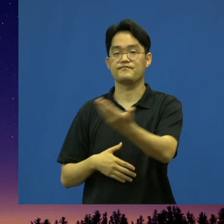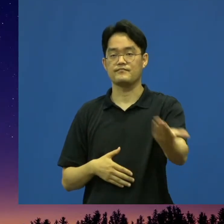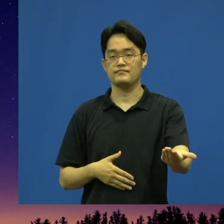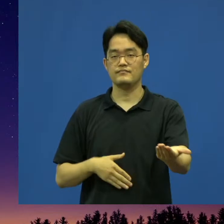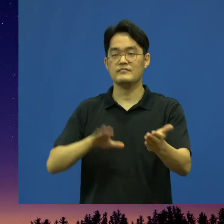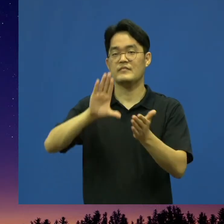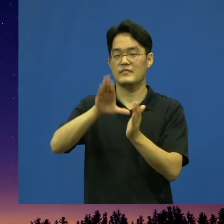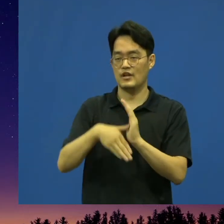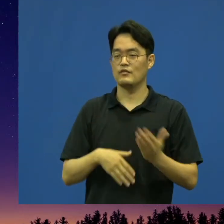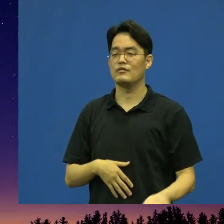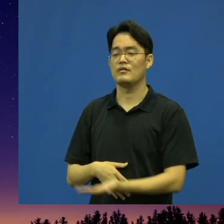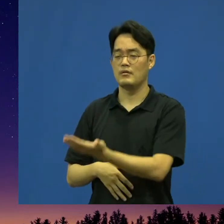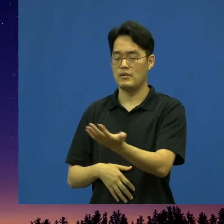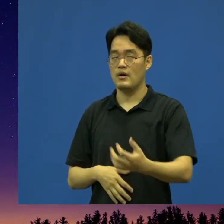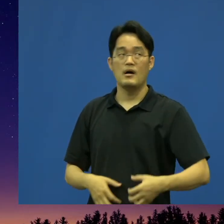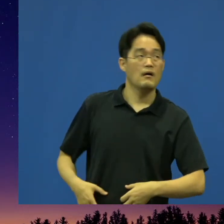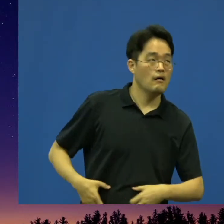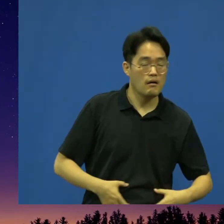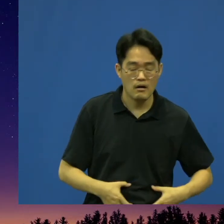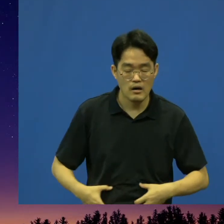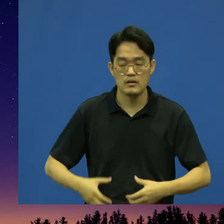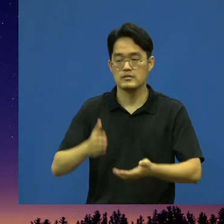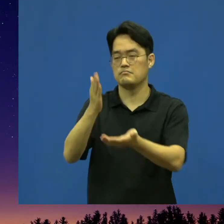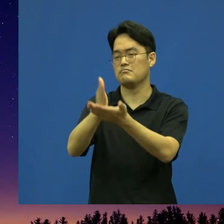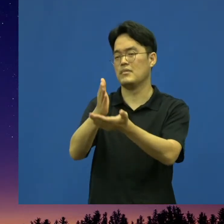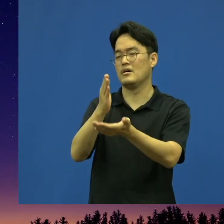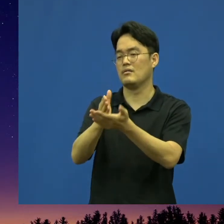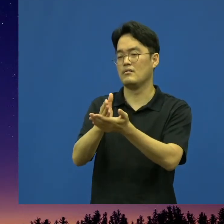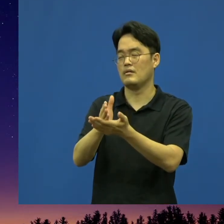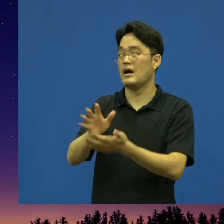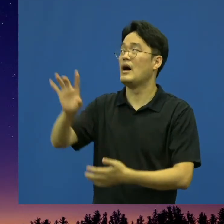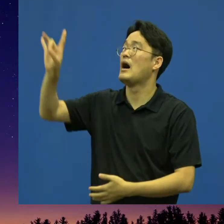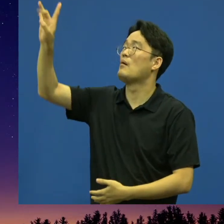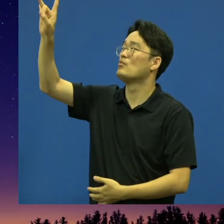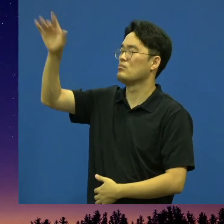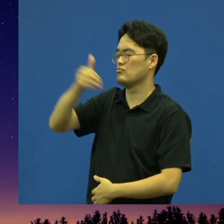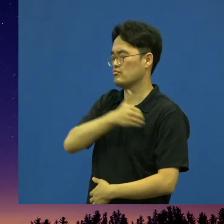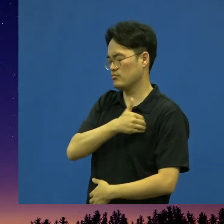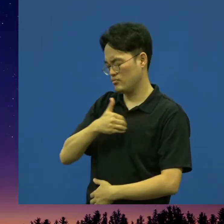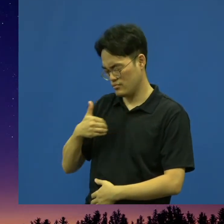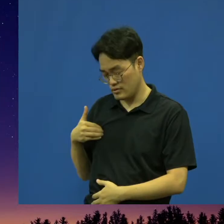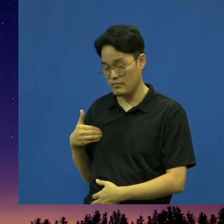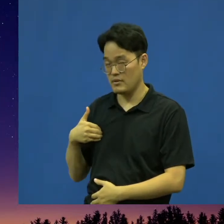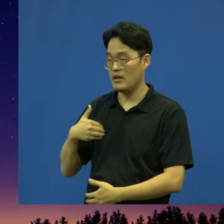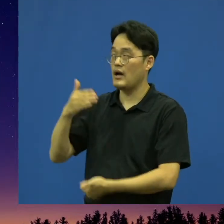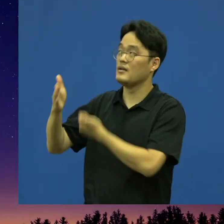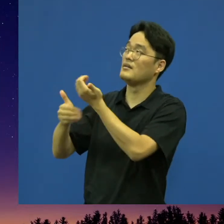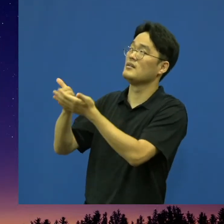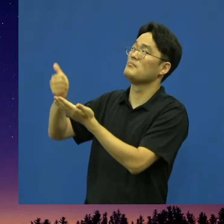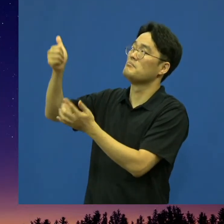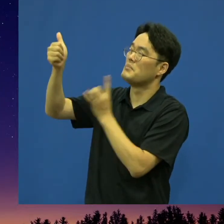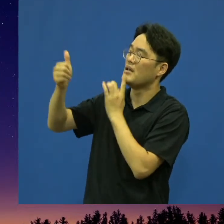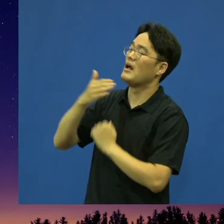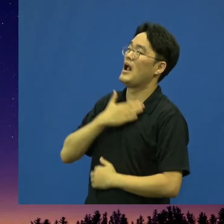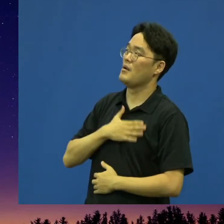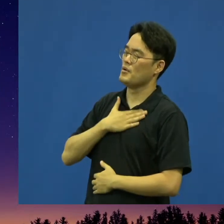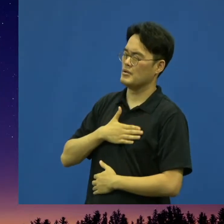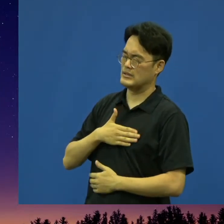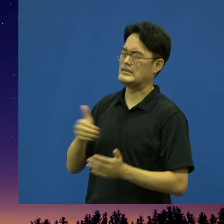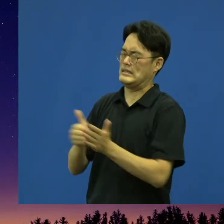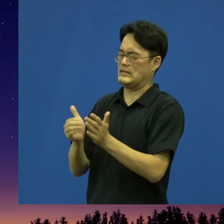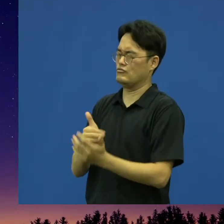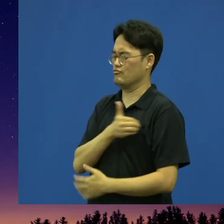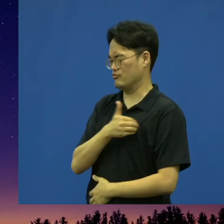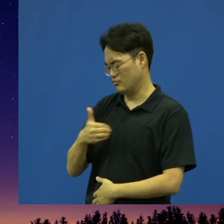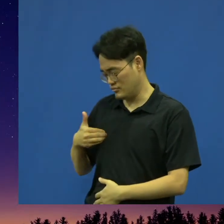때는 주저하지 말고 한 분이면 충분합니다, 당신만 아시면 됩니다 하면 되는